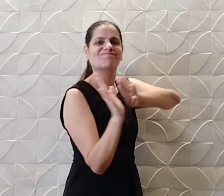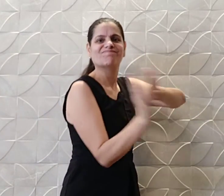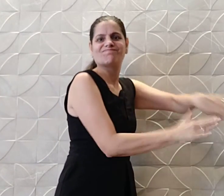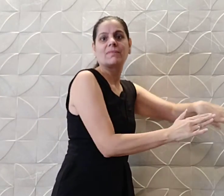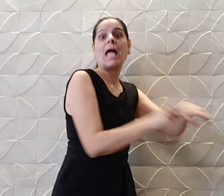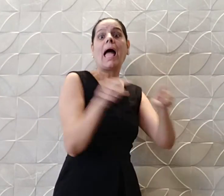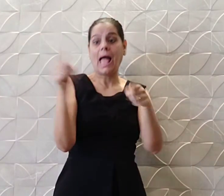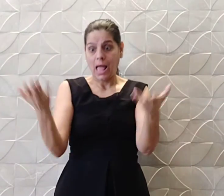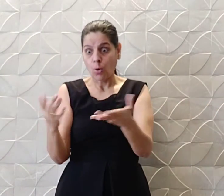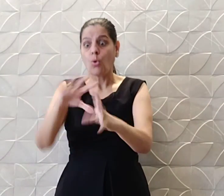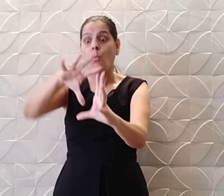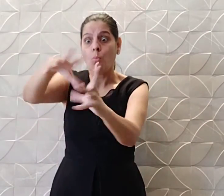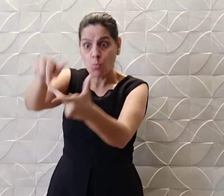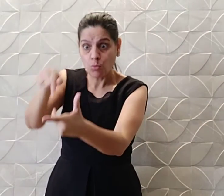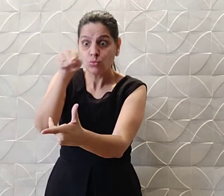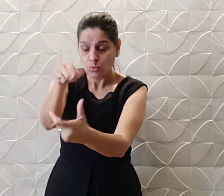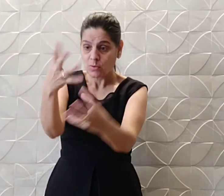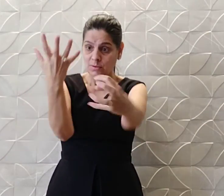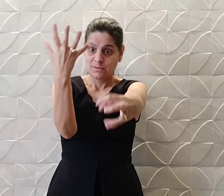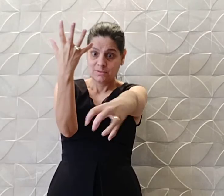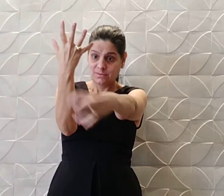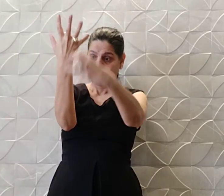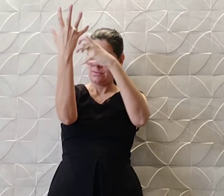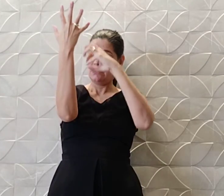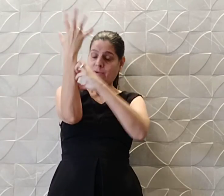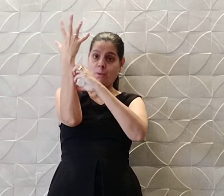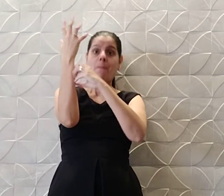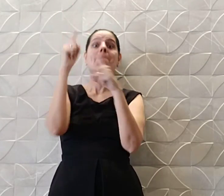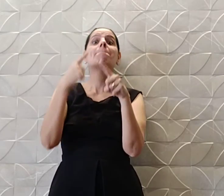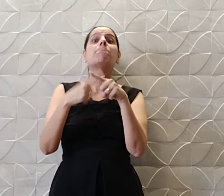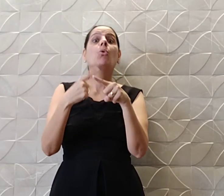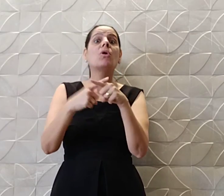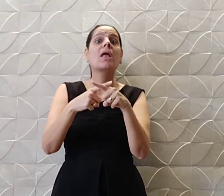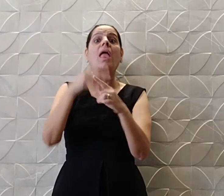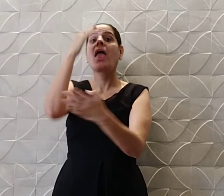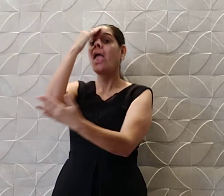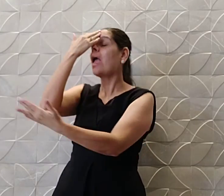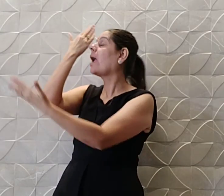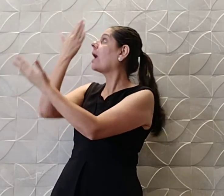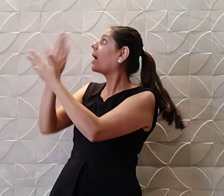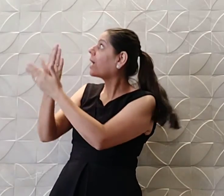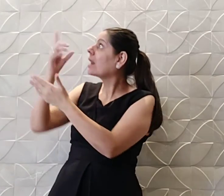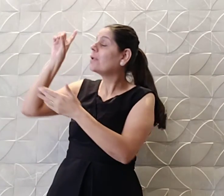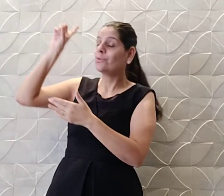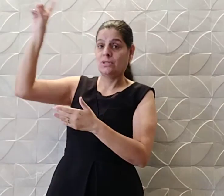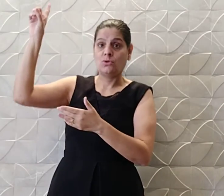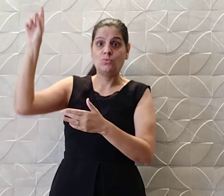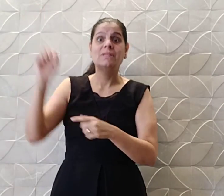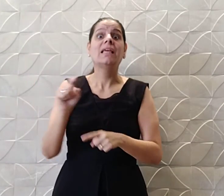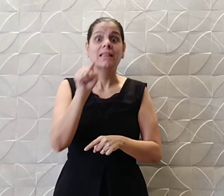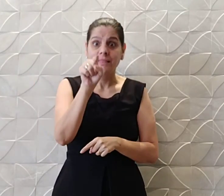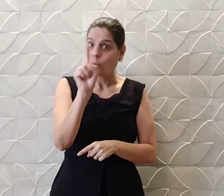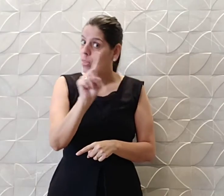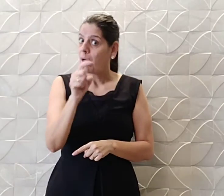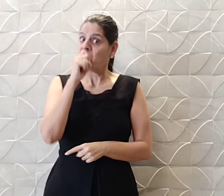Portanto, não se orgulhem, mas temam o que poderia acontecer. Pois, se Deus não poupou os